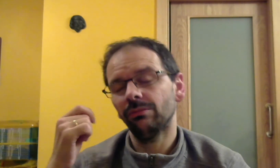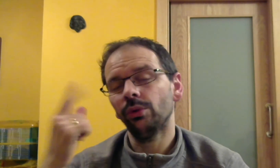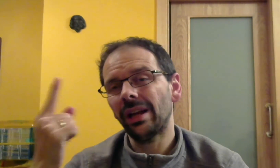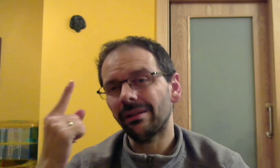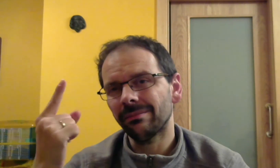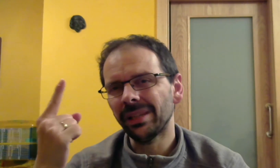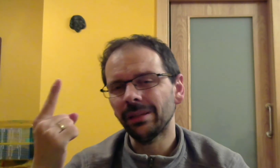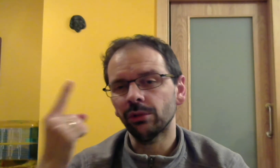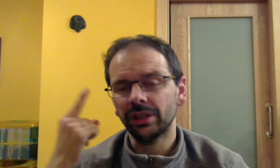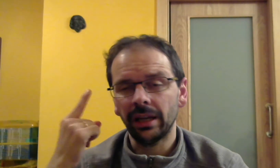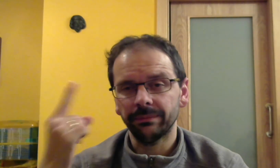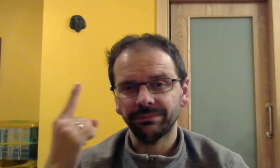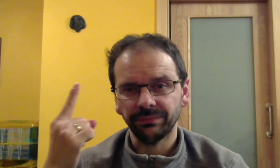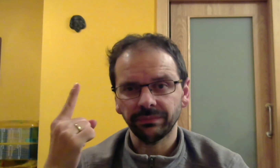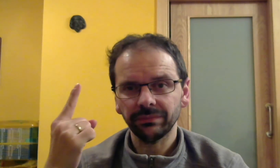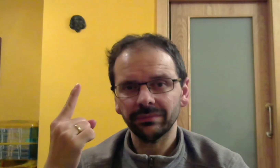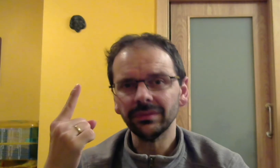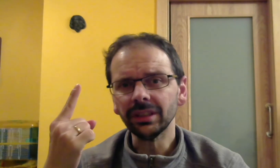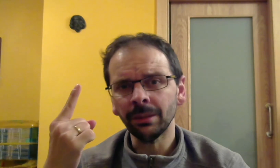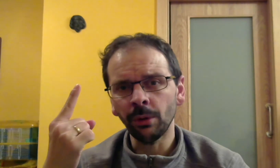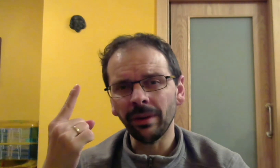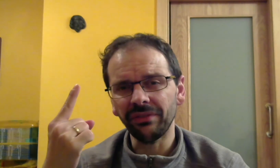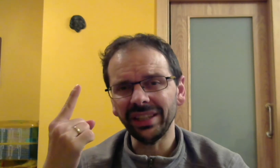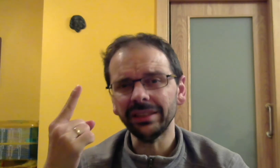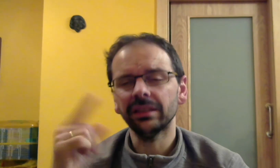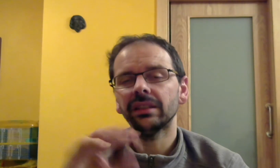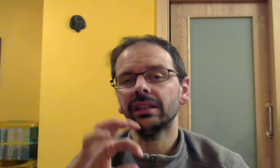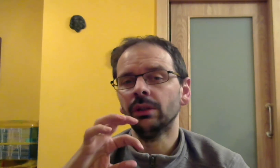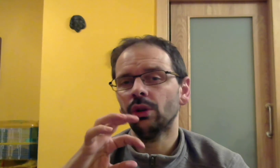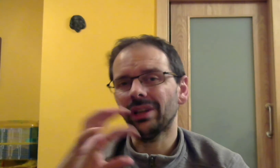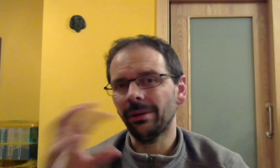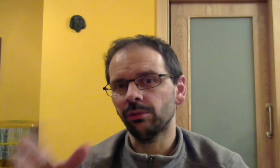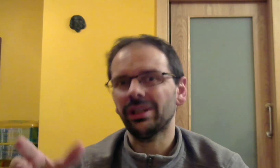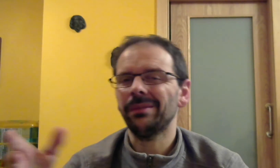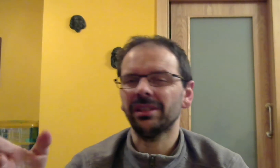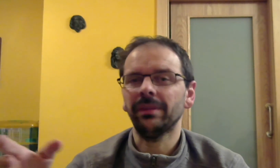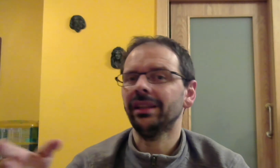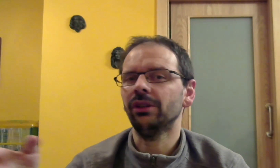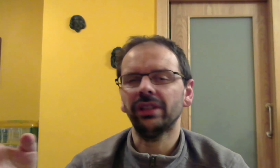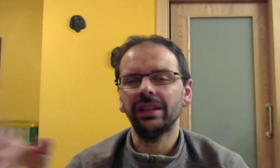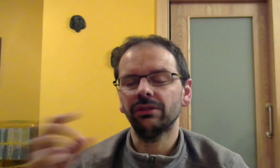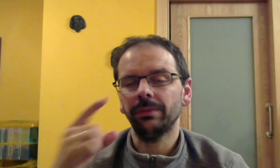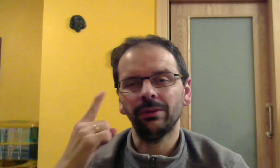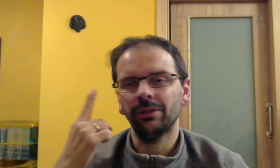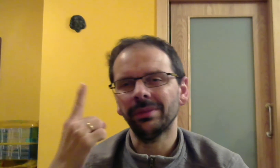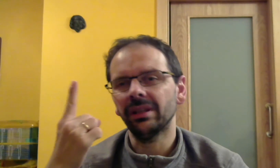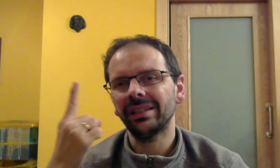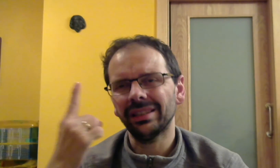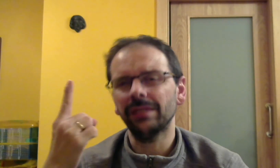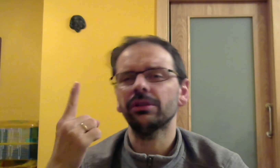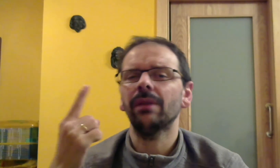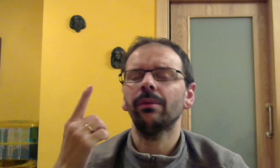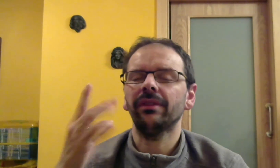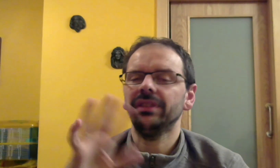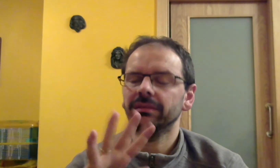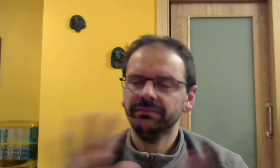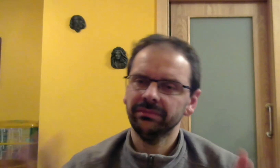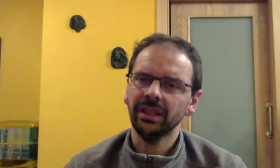una mínimo, o sea, Boba Fett y luego que va a buscar más mandalorianos. Pero bueno, ya tenemos a Boba Fett.